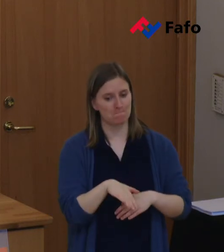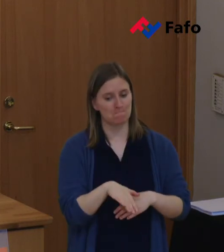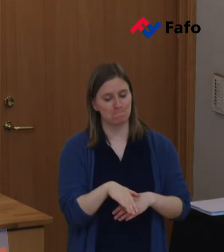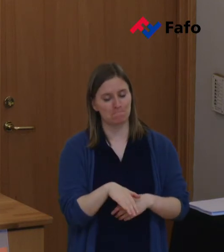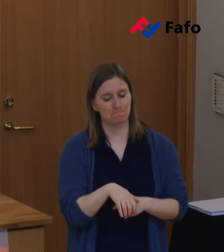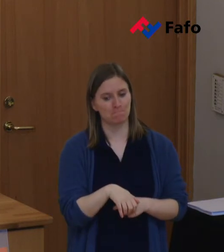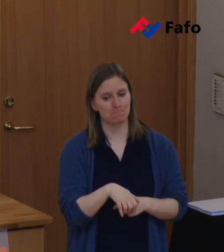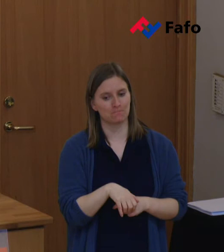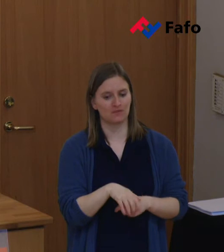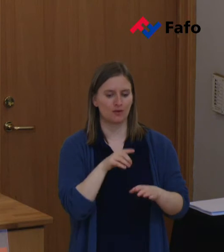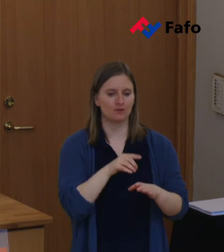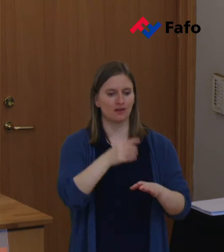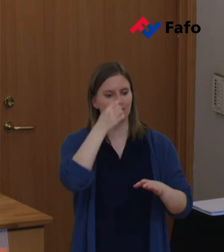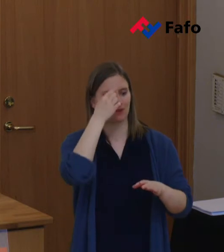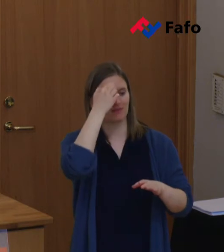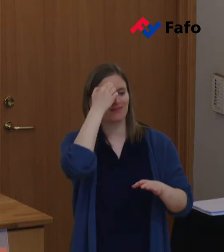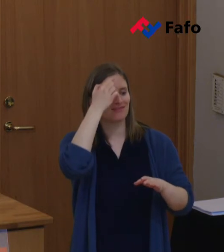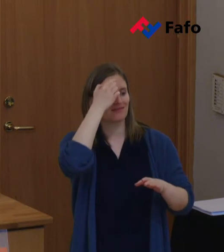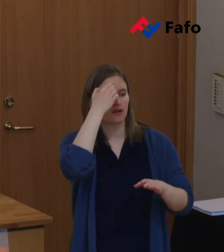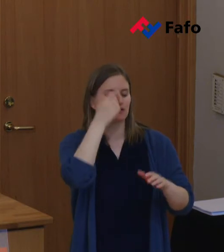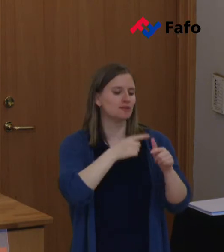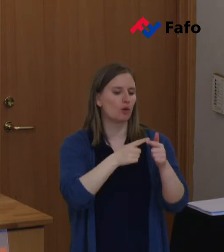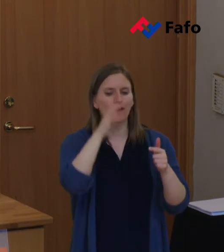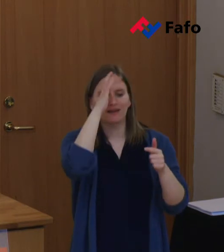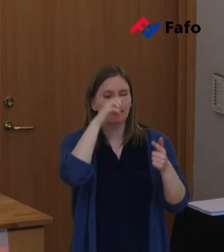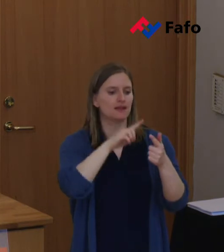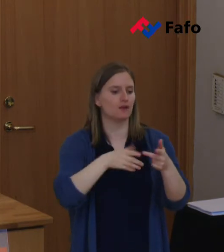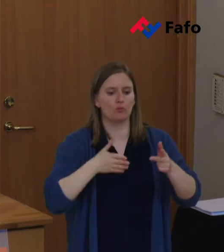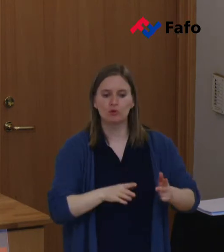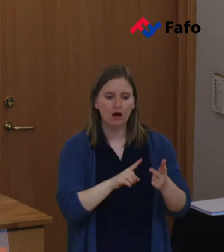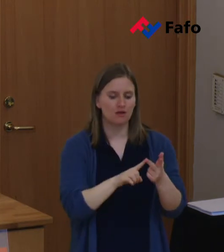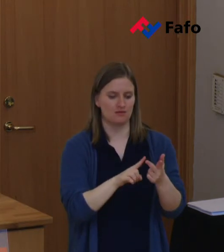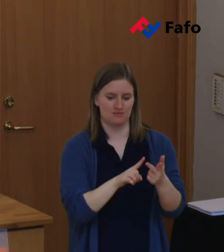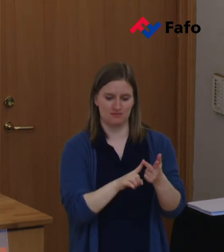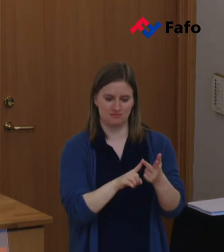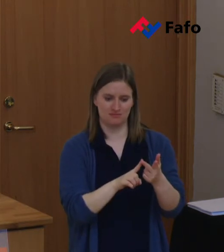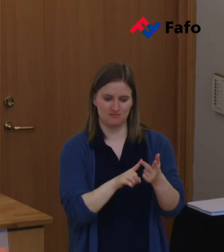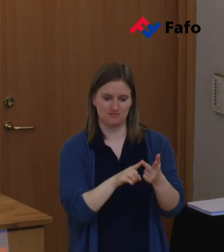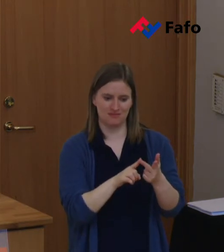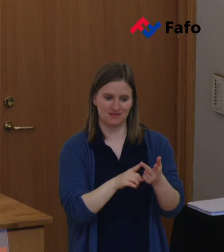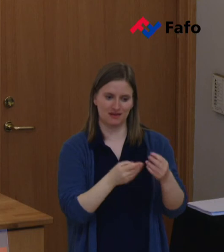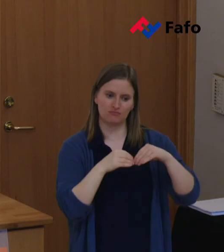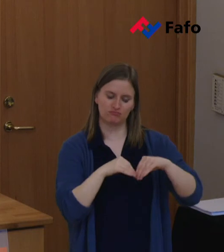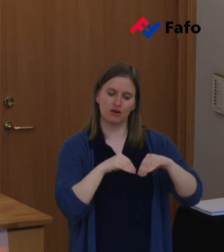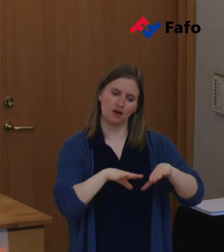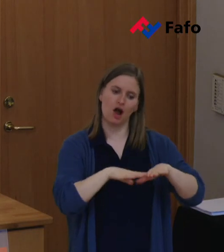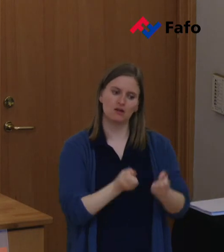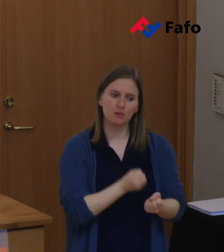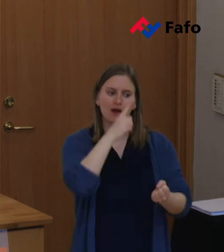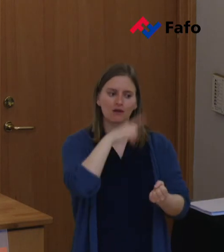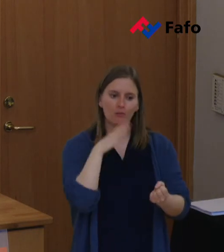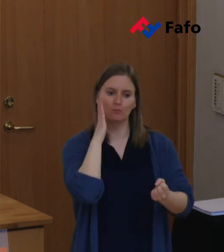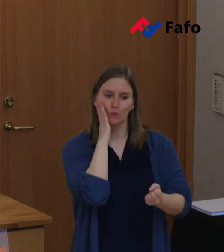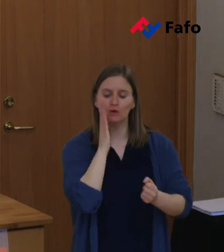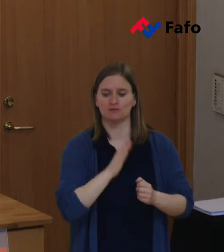i det, på det tankegodse, etikken, moral ligger i, altså alle kan bo. Og